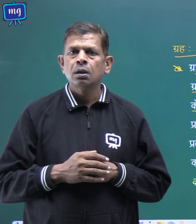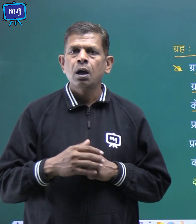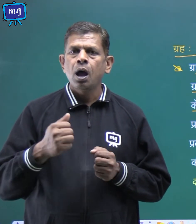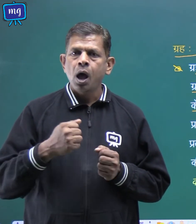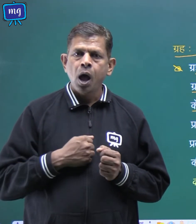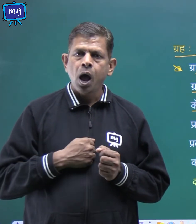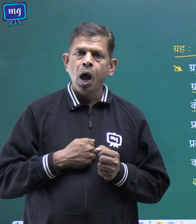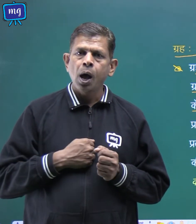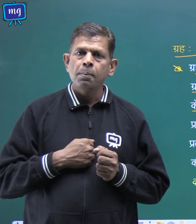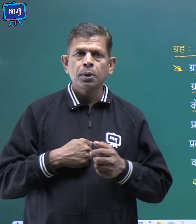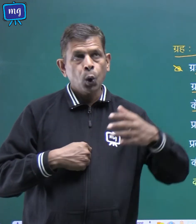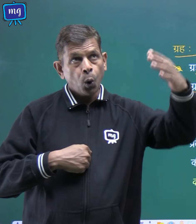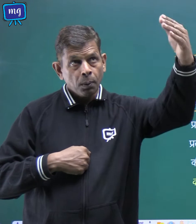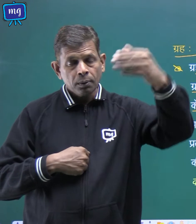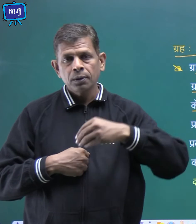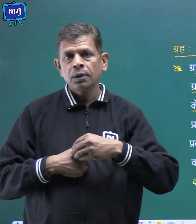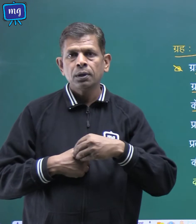अपने ऊपर पड़ने वाले